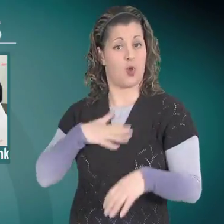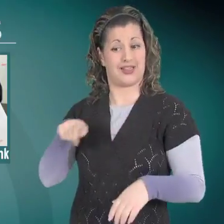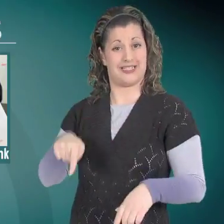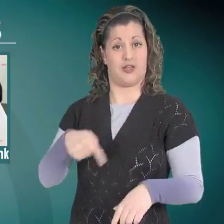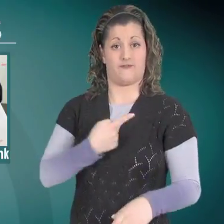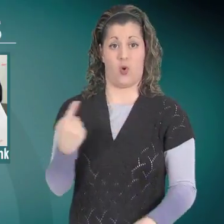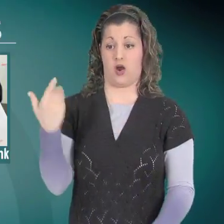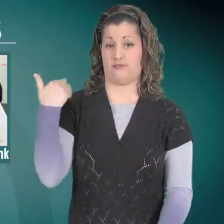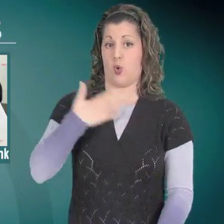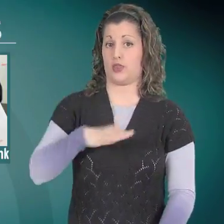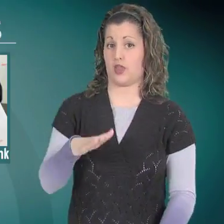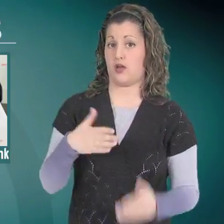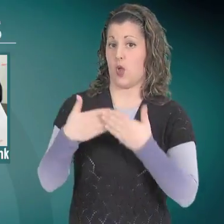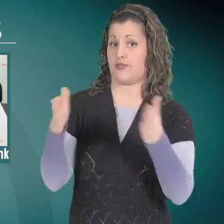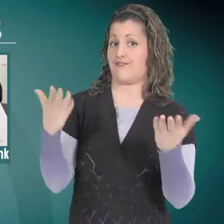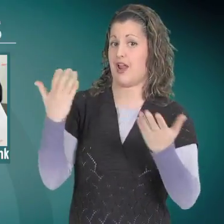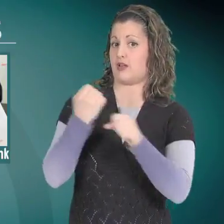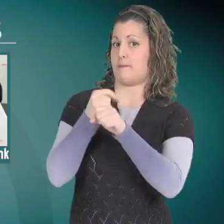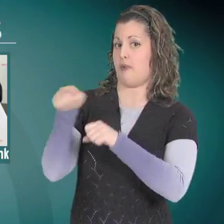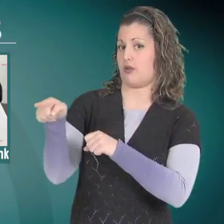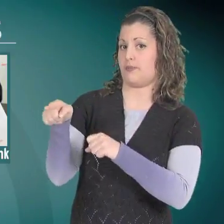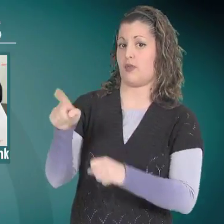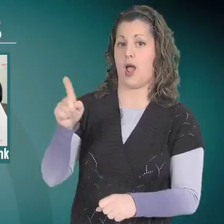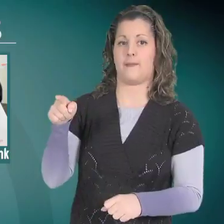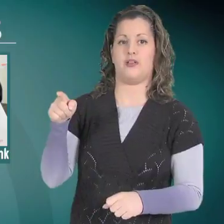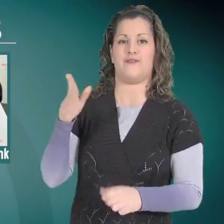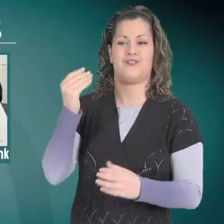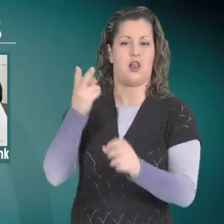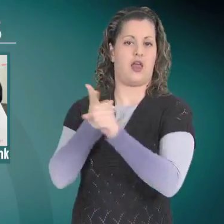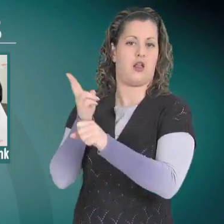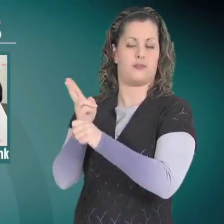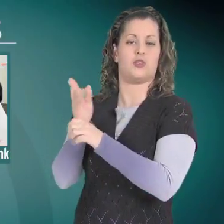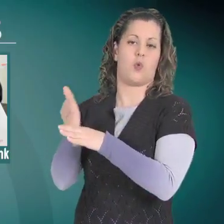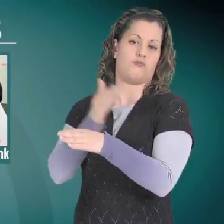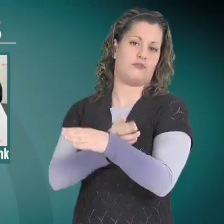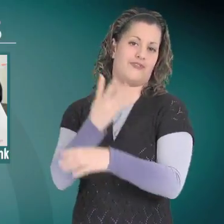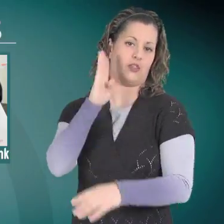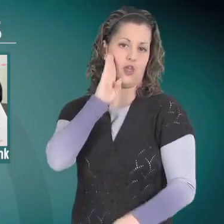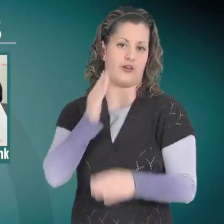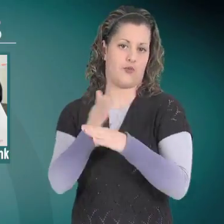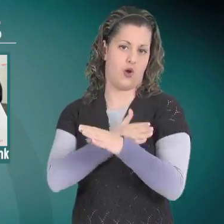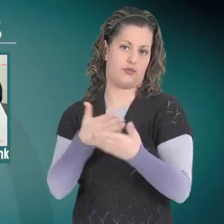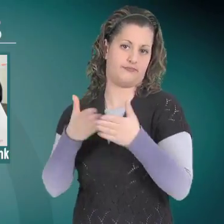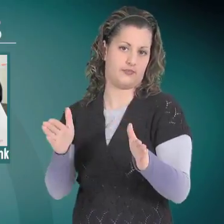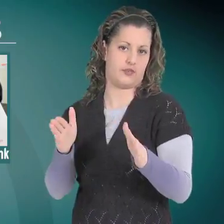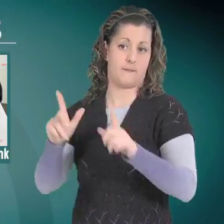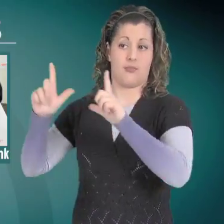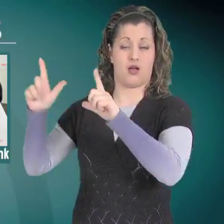woche am montag veröffentlicht werden wer der auftraggeber ist doch die vielen reklamationen wurde die auflösung jedoch vier tage früher durchgeführt